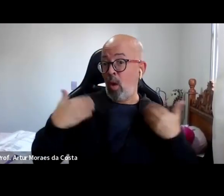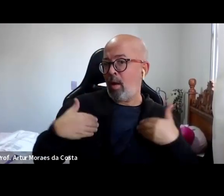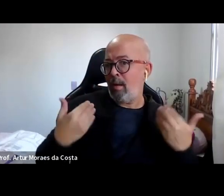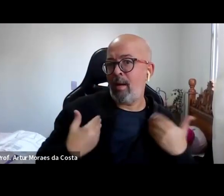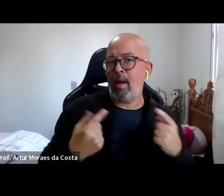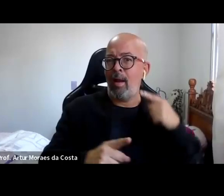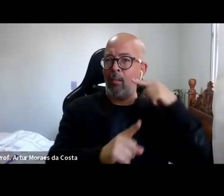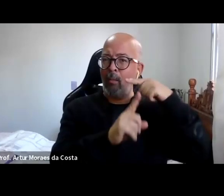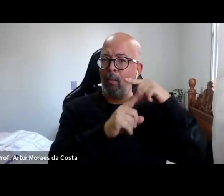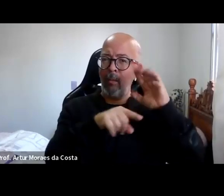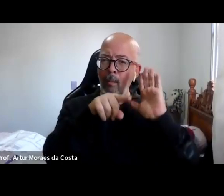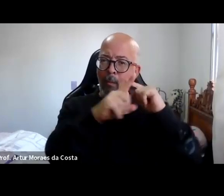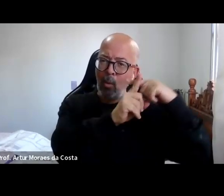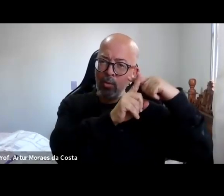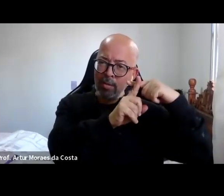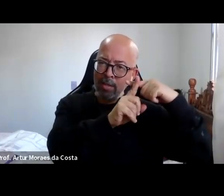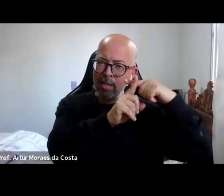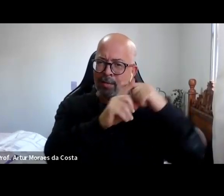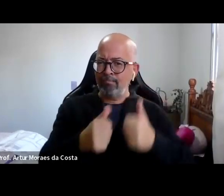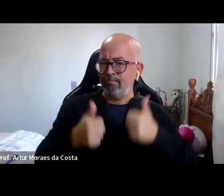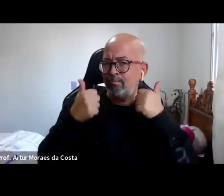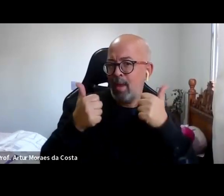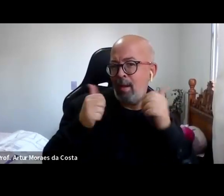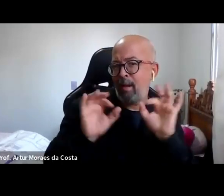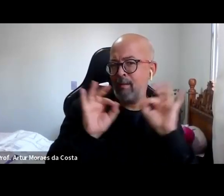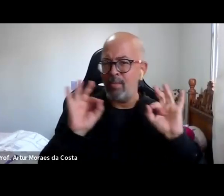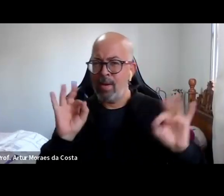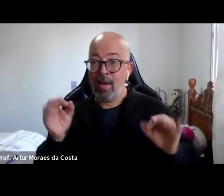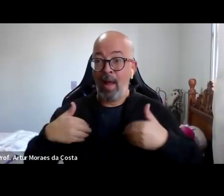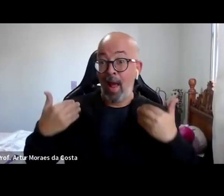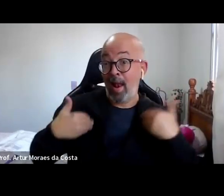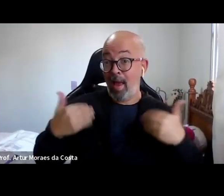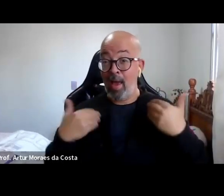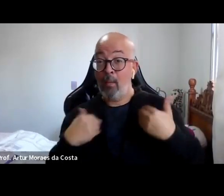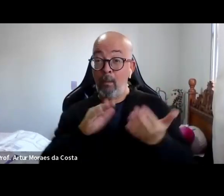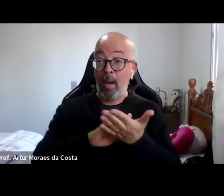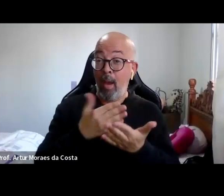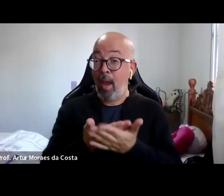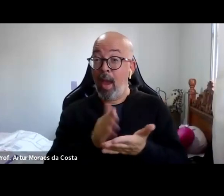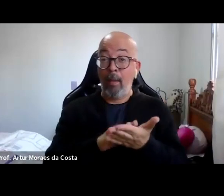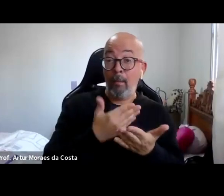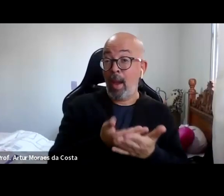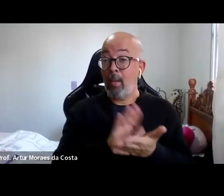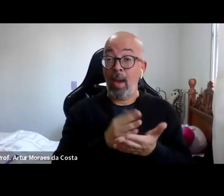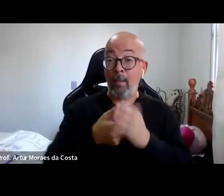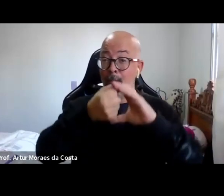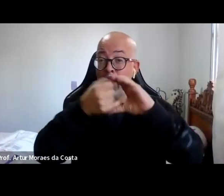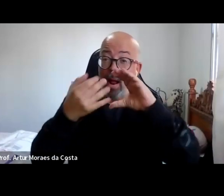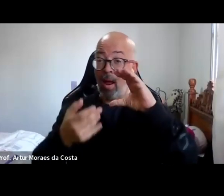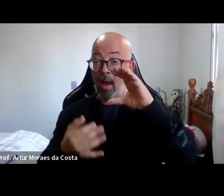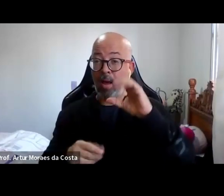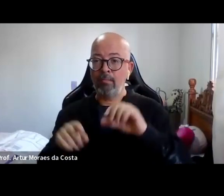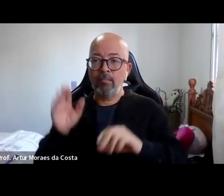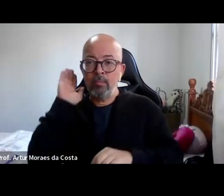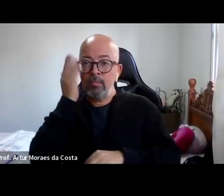intérprete termina feliz emocionado contento ilusionado de lo que de lo que vio y trató de comunicar y la